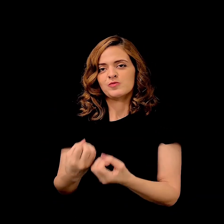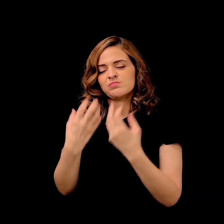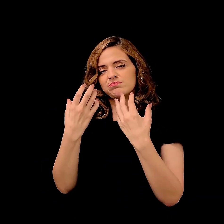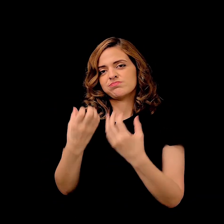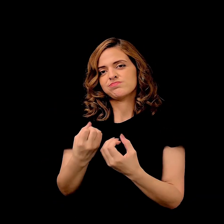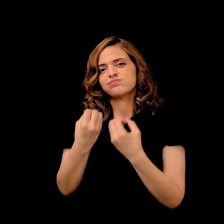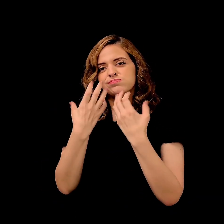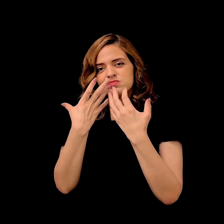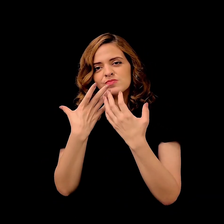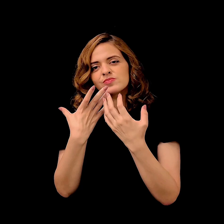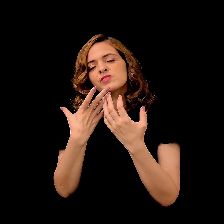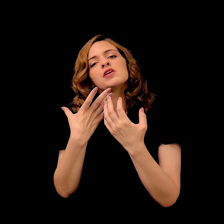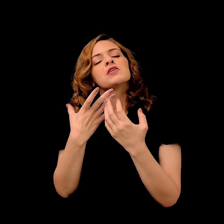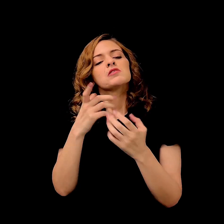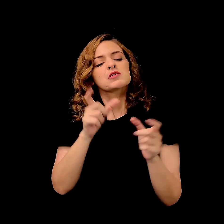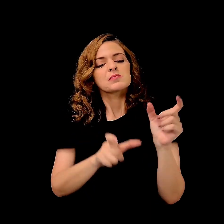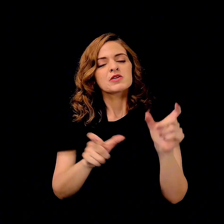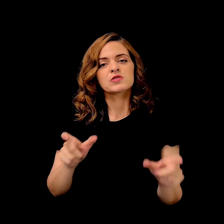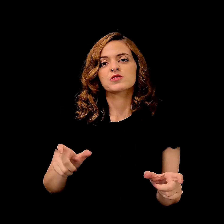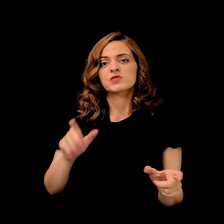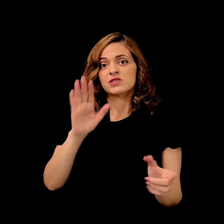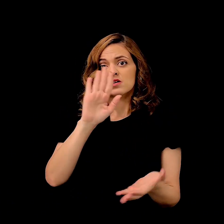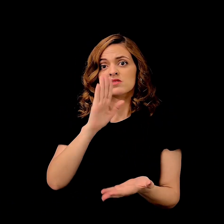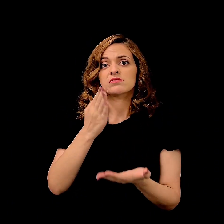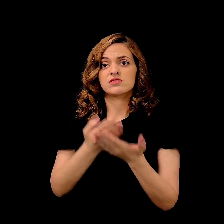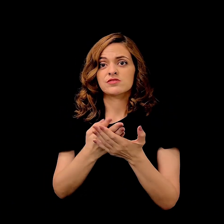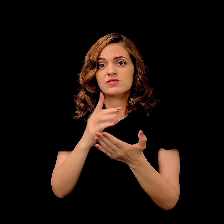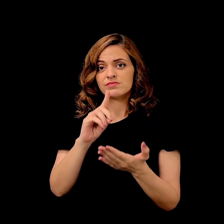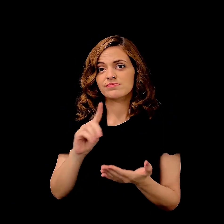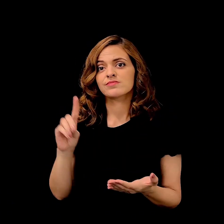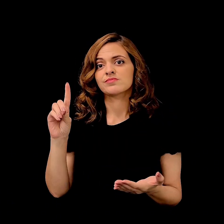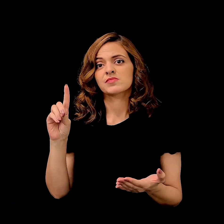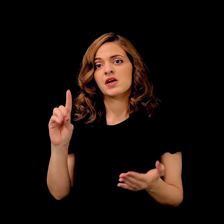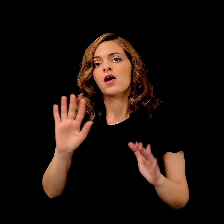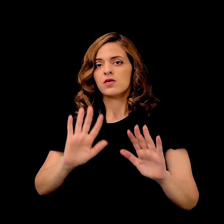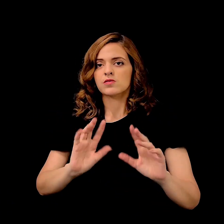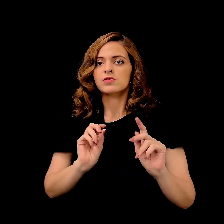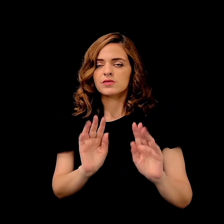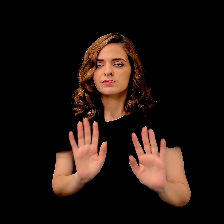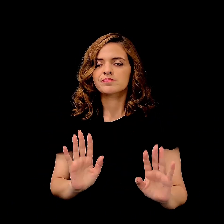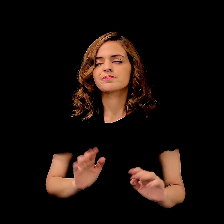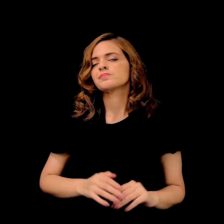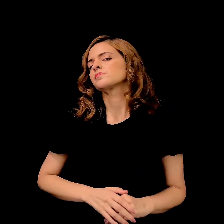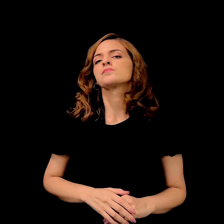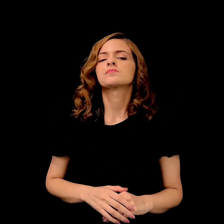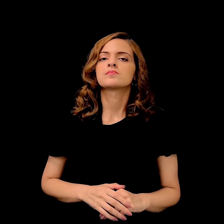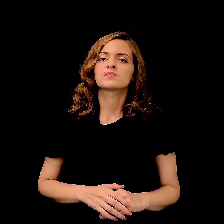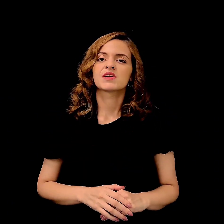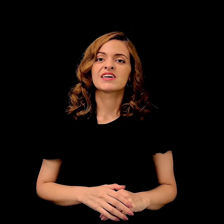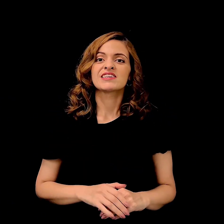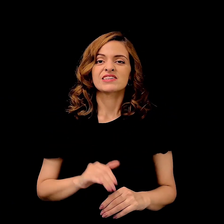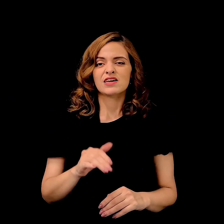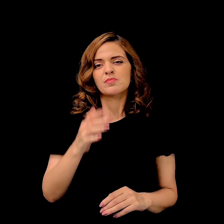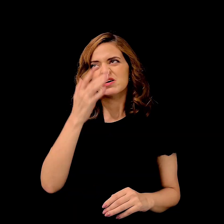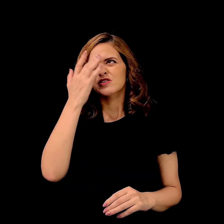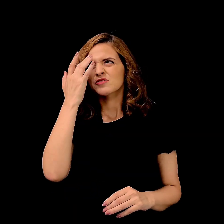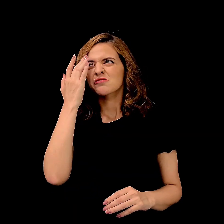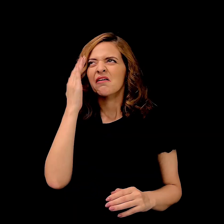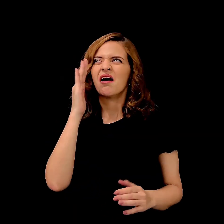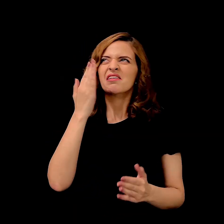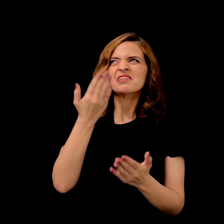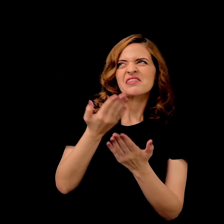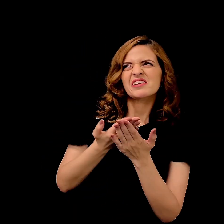para os que nele creem. É claro, quando a pessoa crê mais ou menos ou não crê